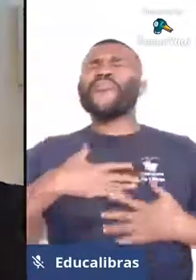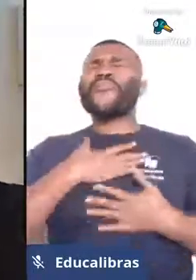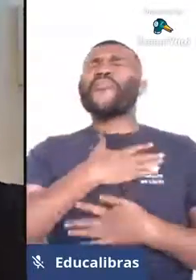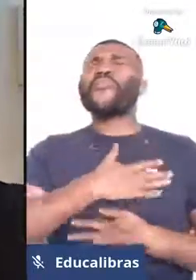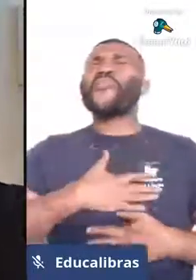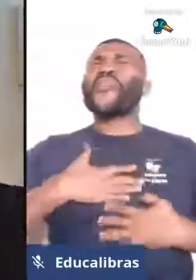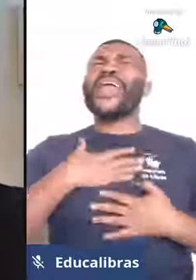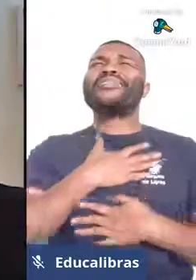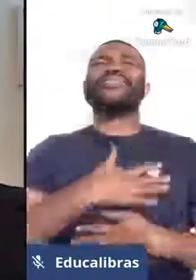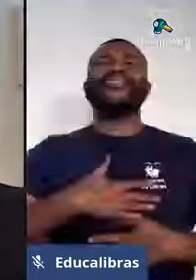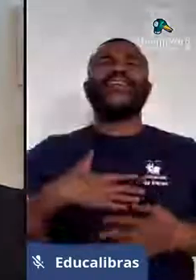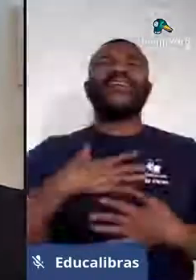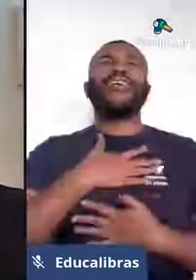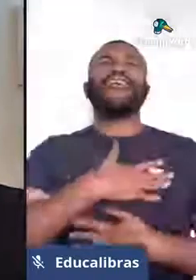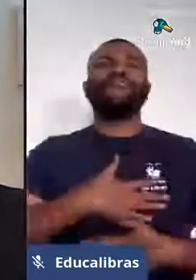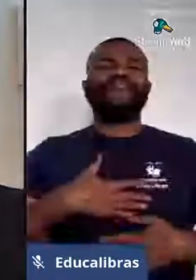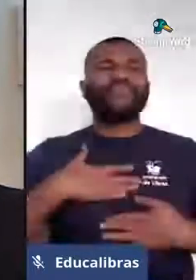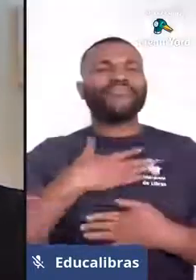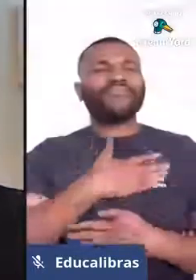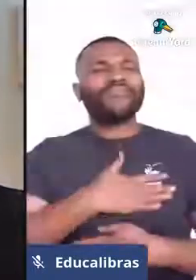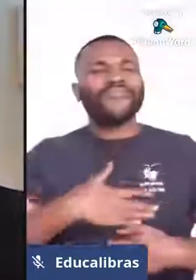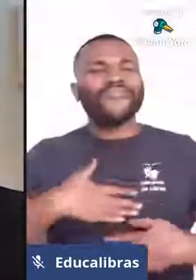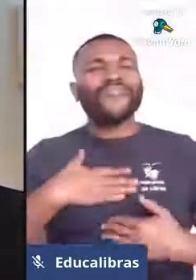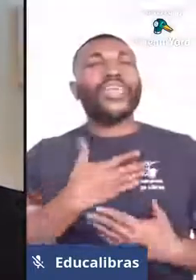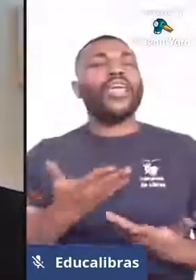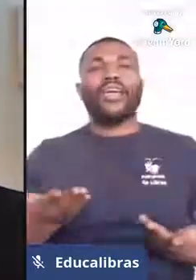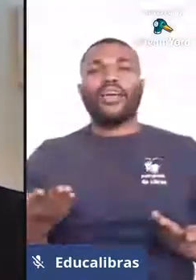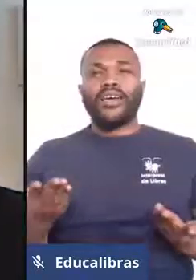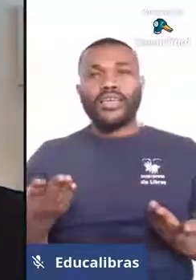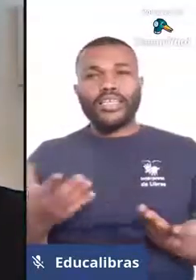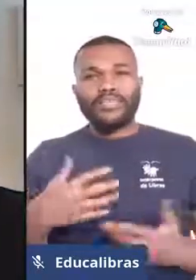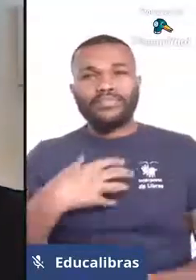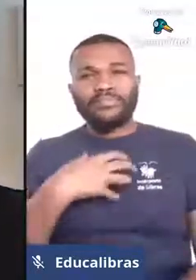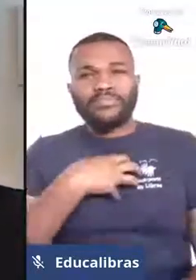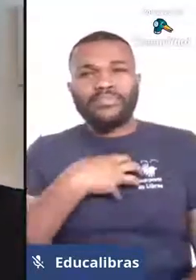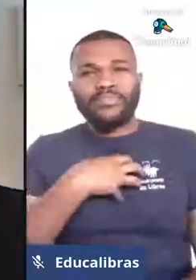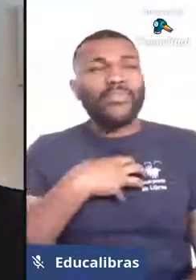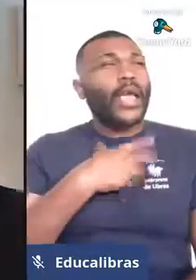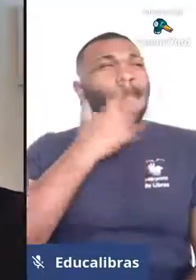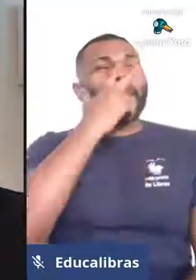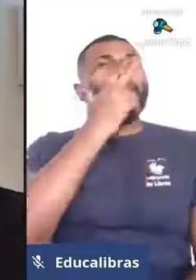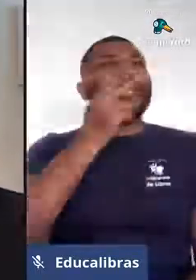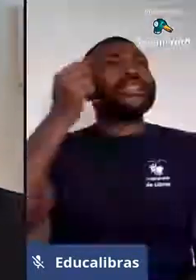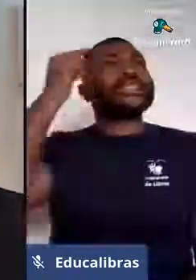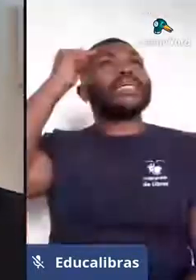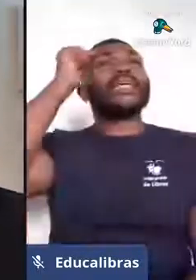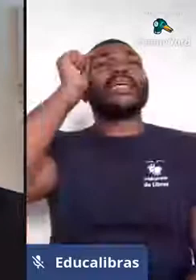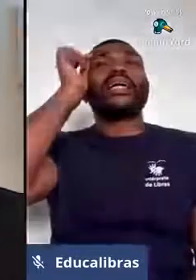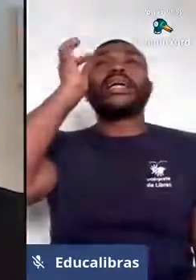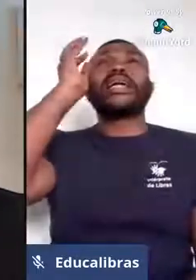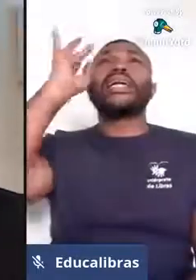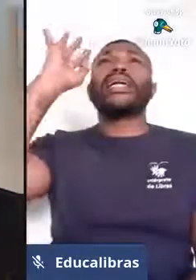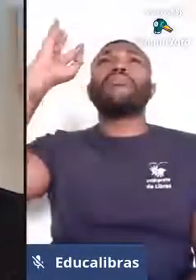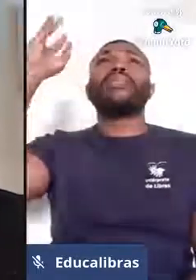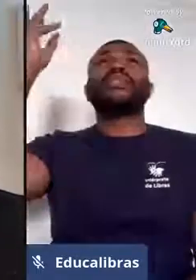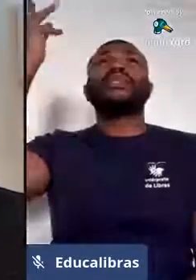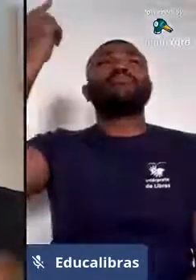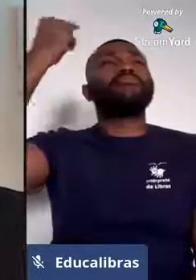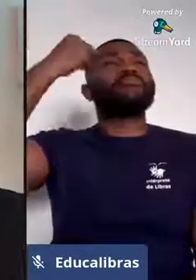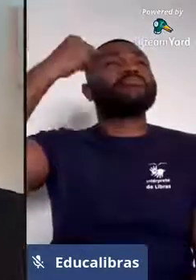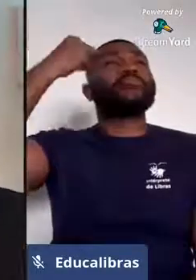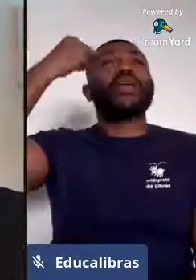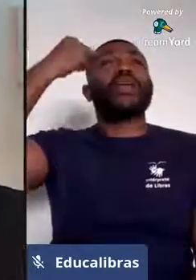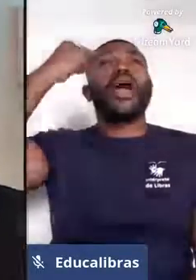coloca num espaço que a sua cabeça vai para espaços não preparados, que de repente entraria em pânico. O